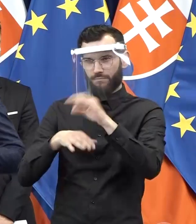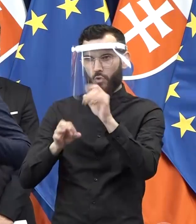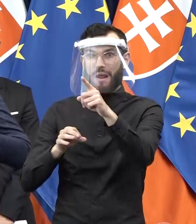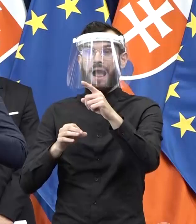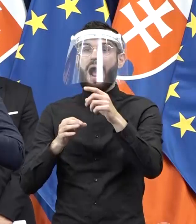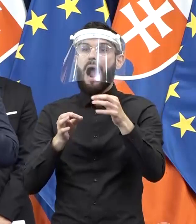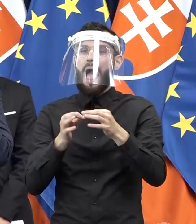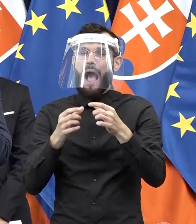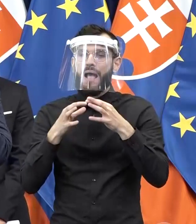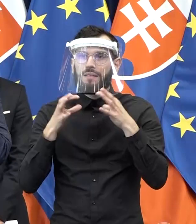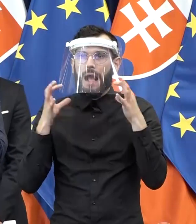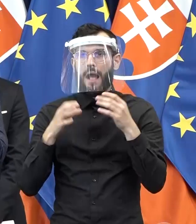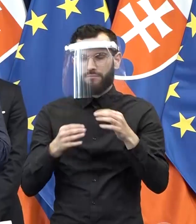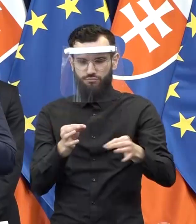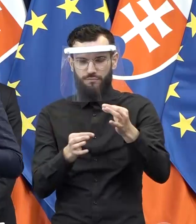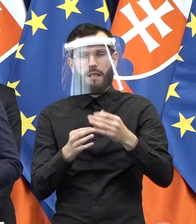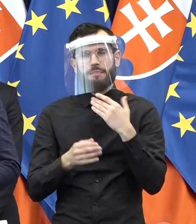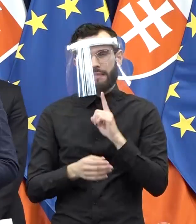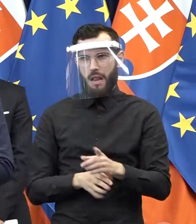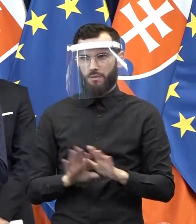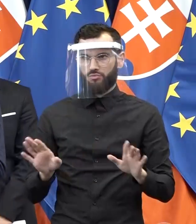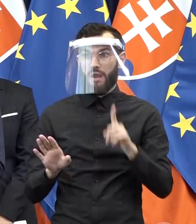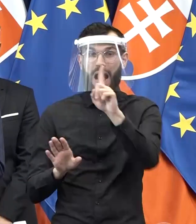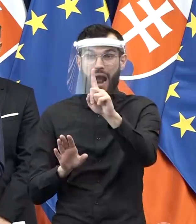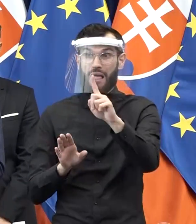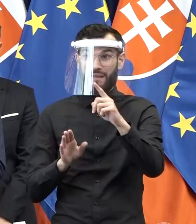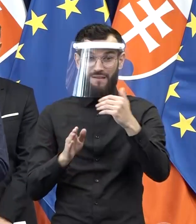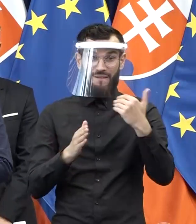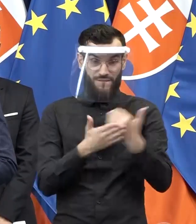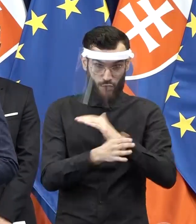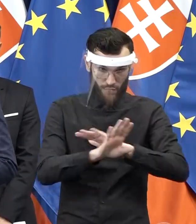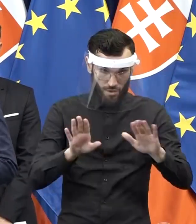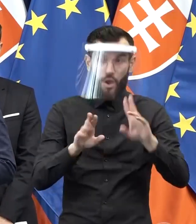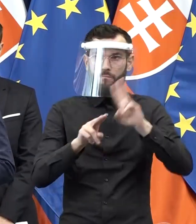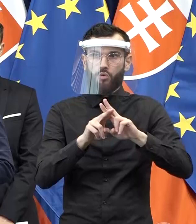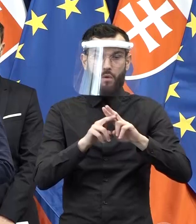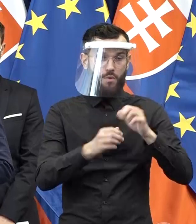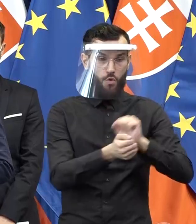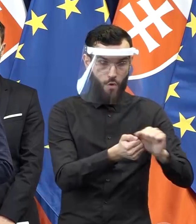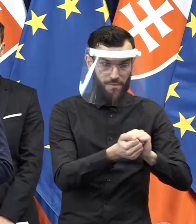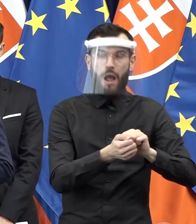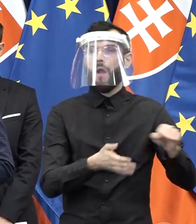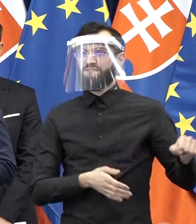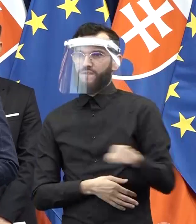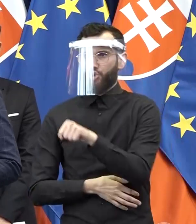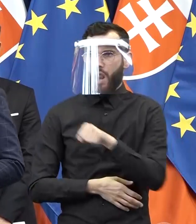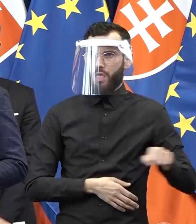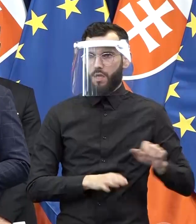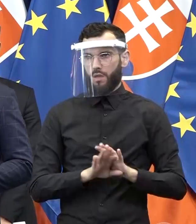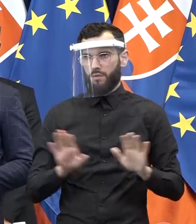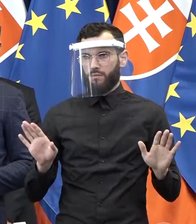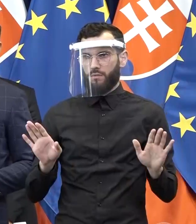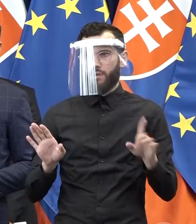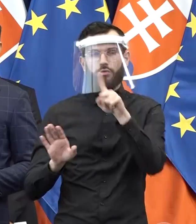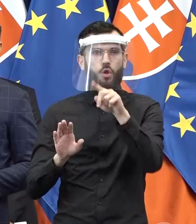Tie látkové sú výborné. akurát po použití predprať a vyžehliť. Takže